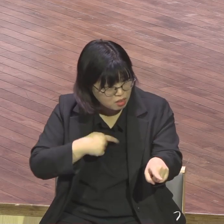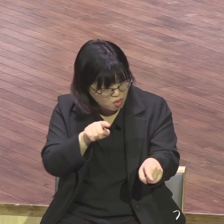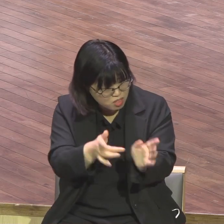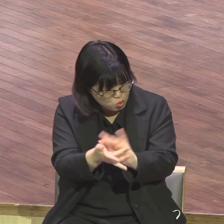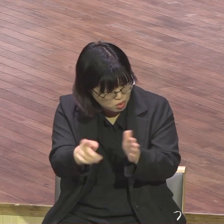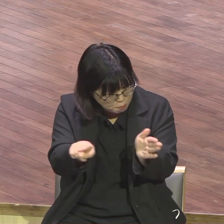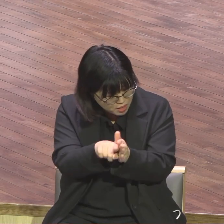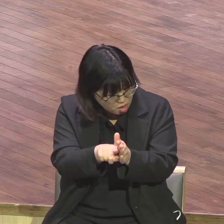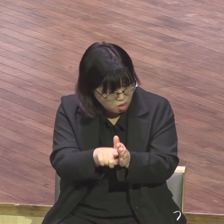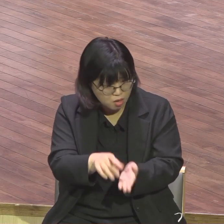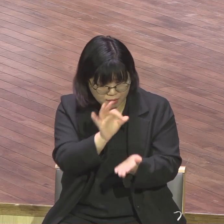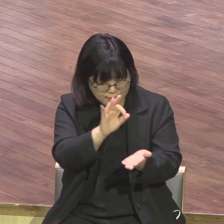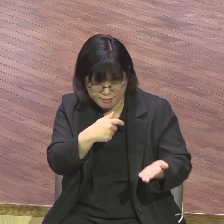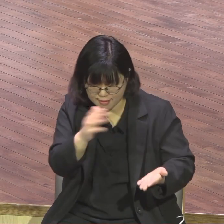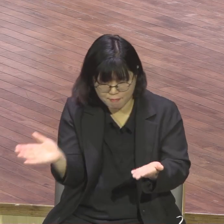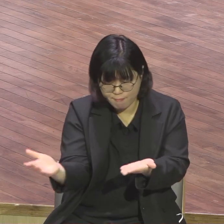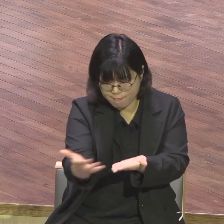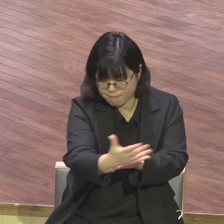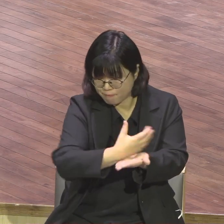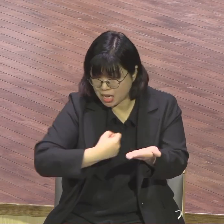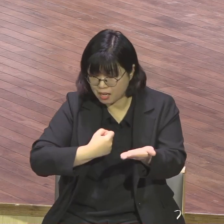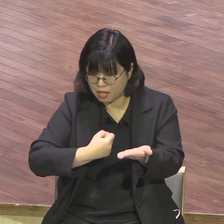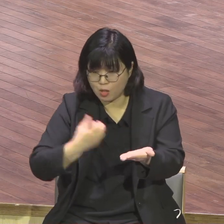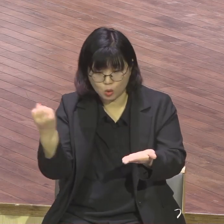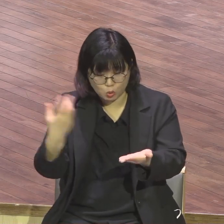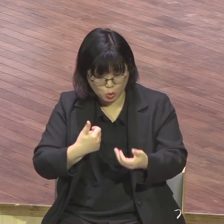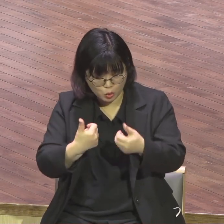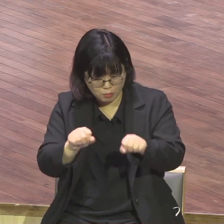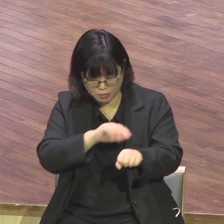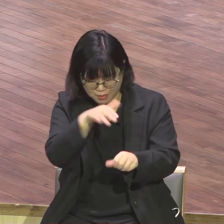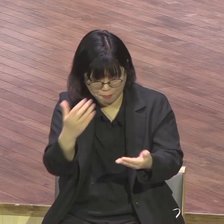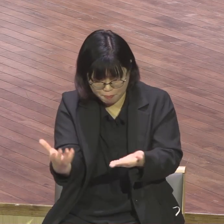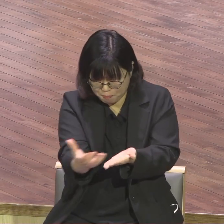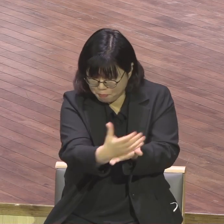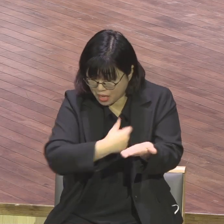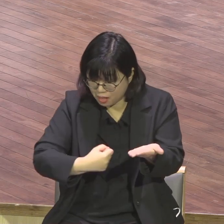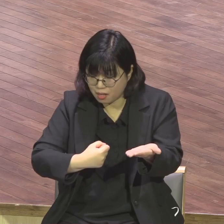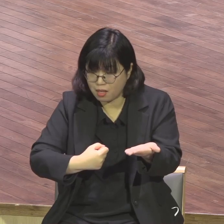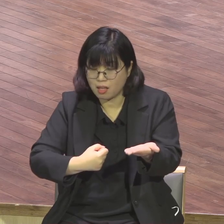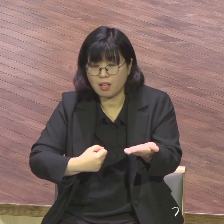몰수 다 당하고 이 사회적 신분 다 박탈당합니다.